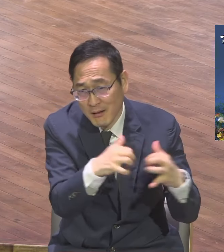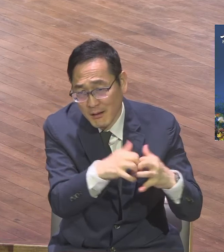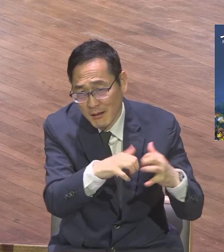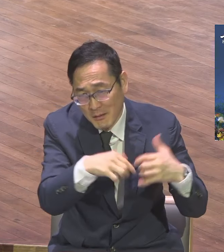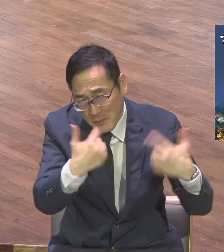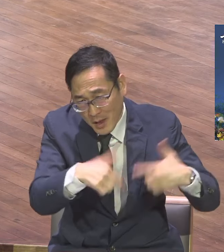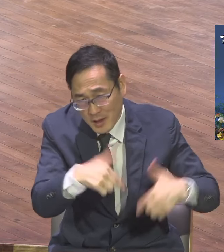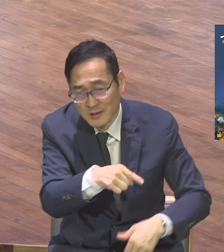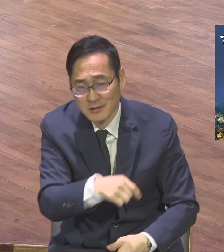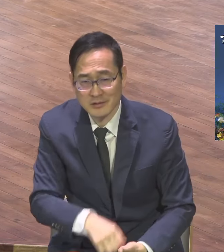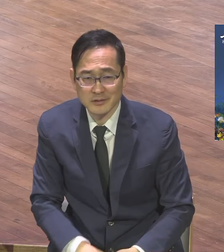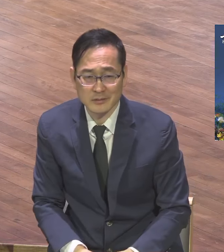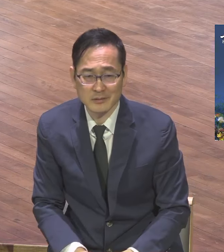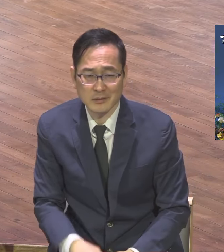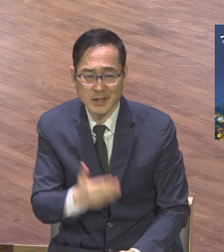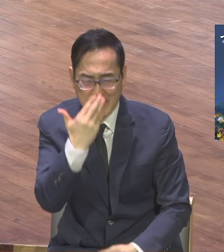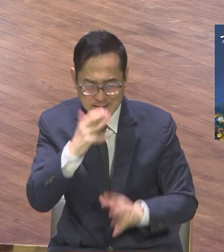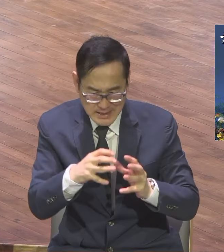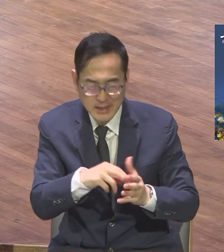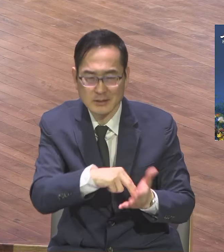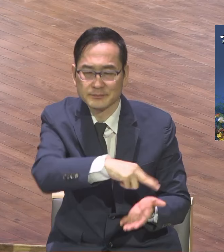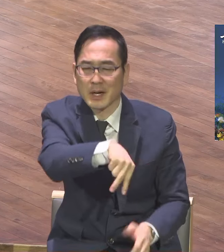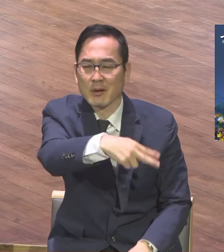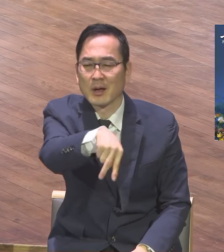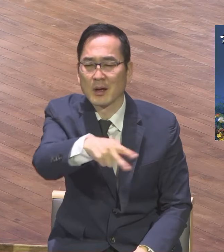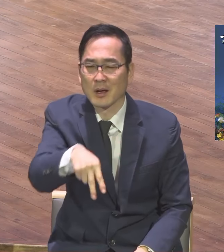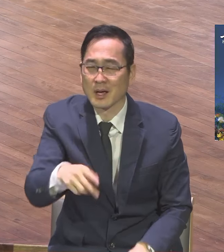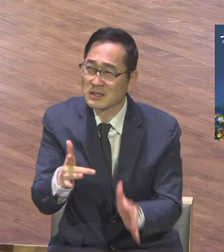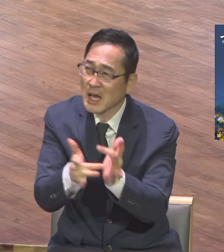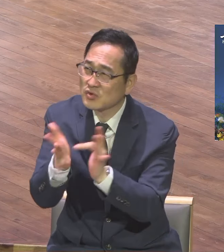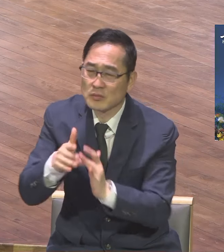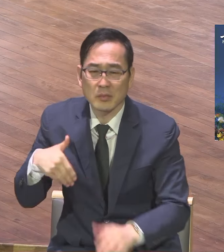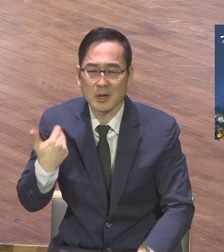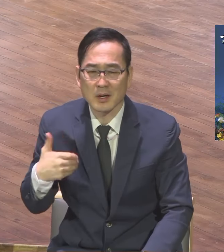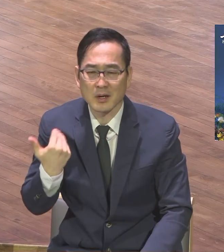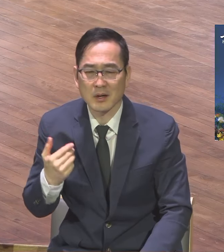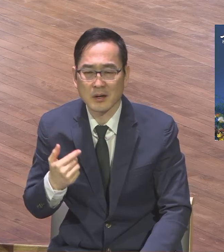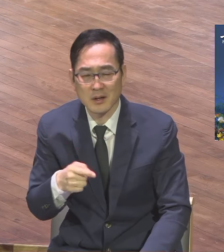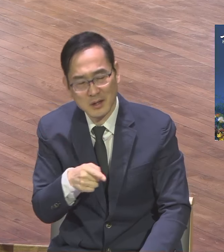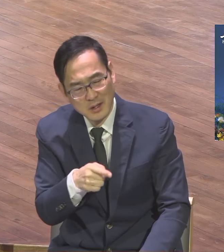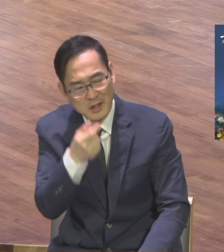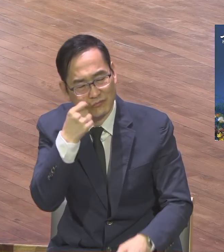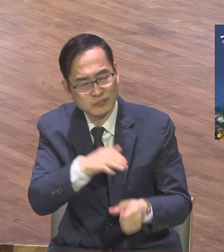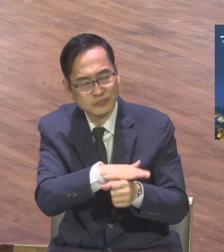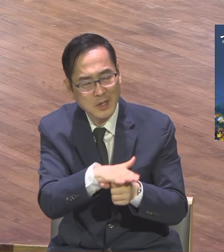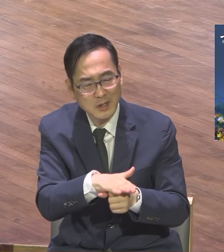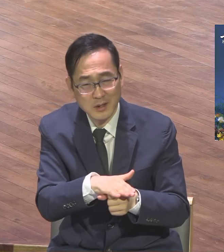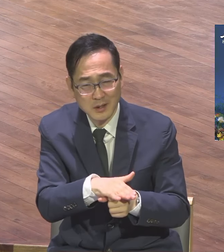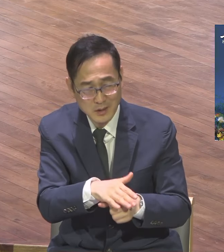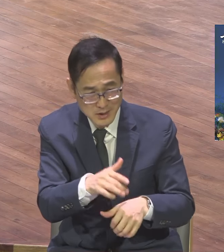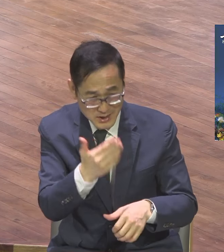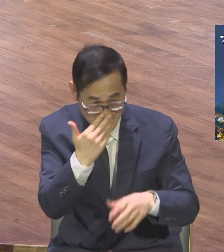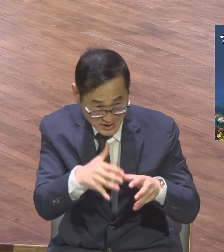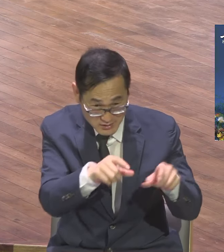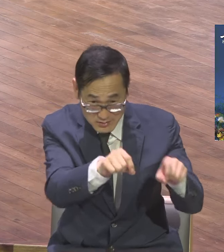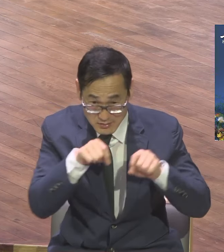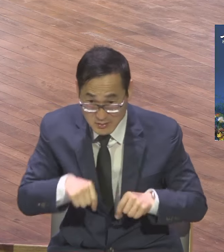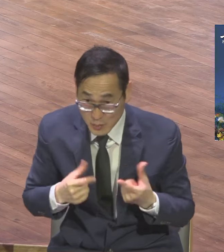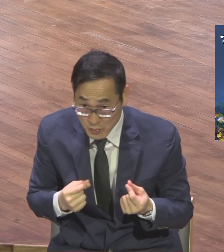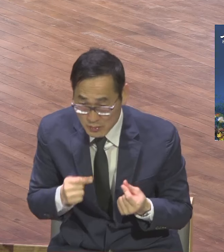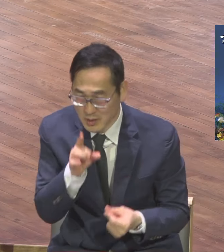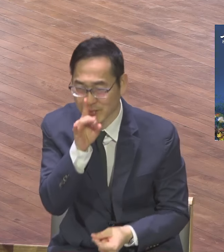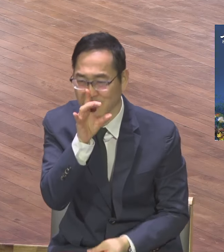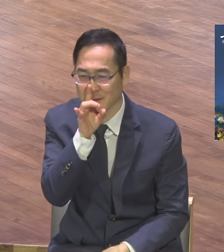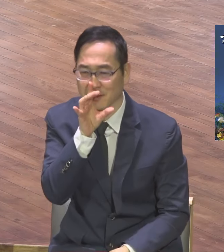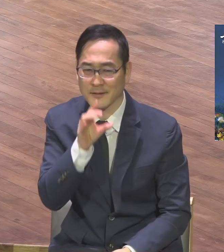누리 방황하고 있습니다. 우리는 이런 전철을 밟아서는 안 된다. 자, 오늘